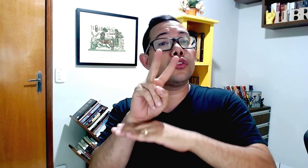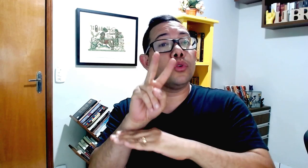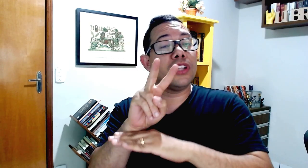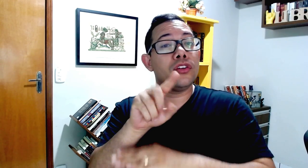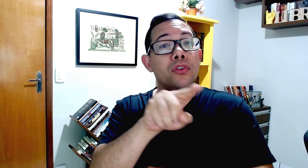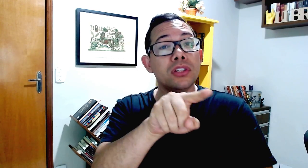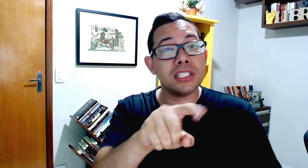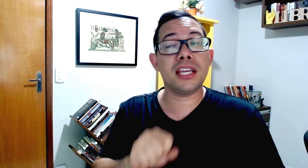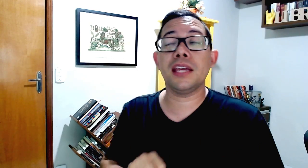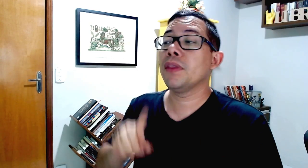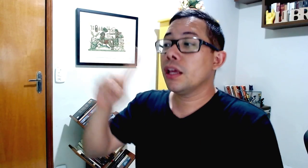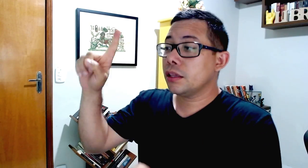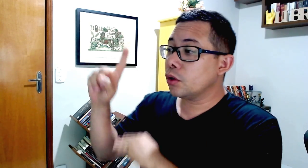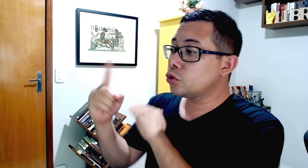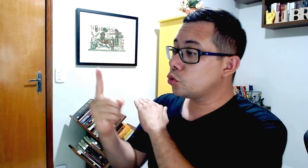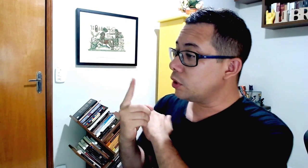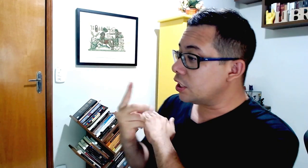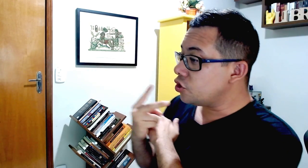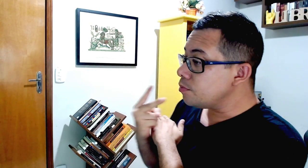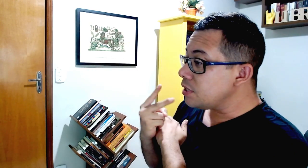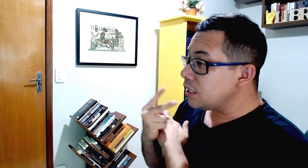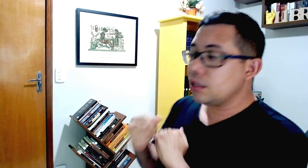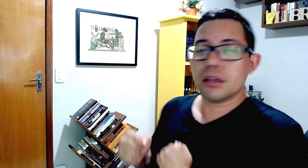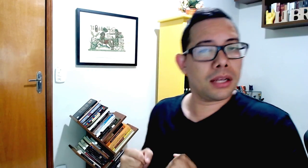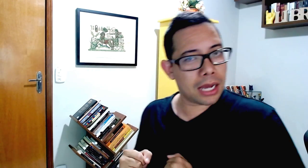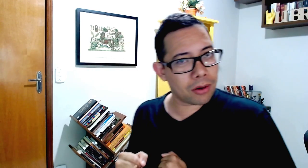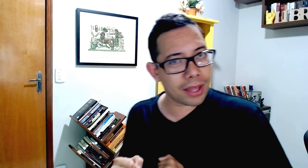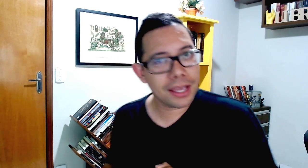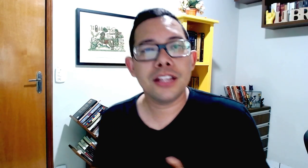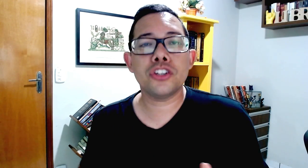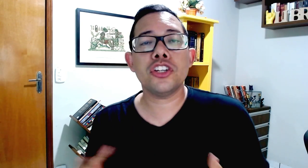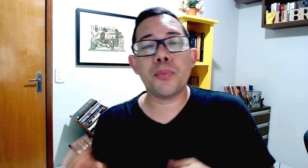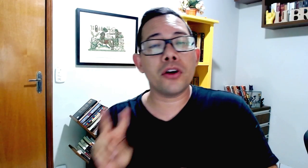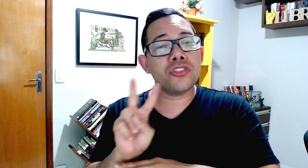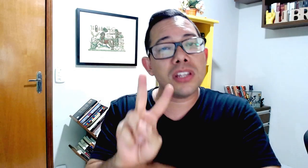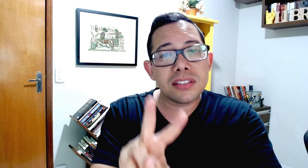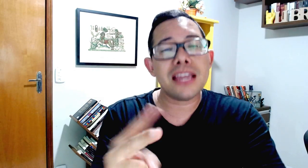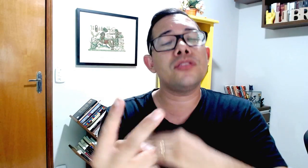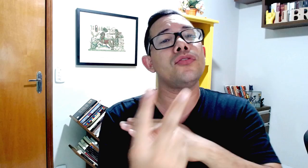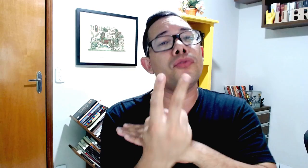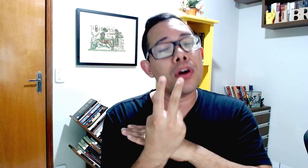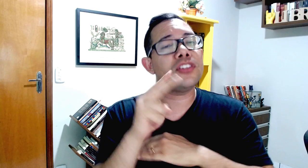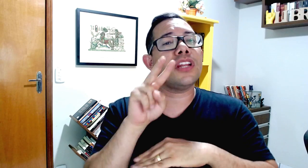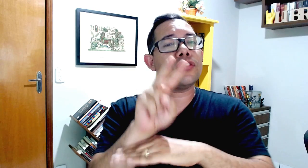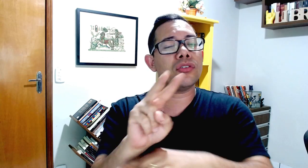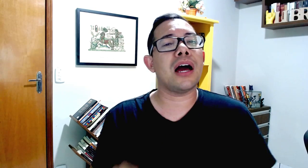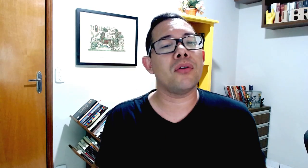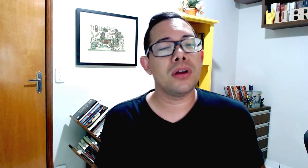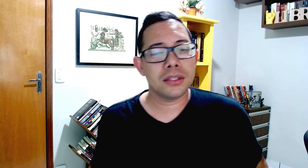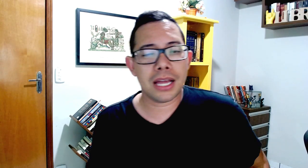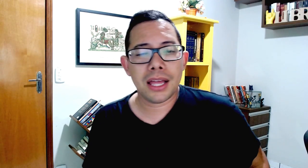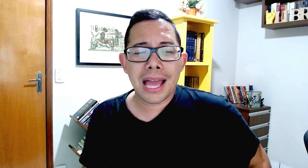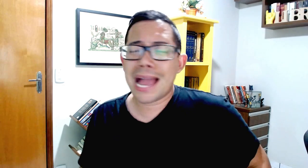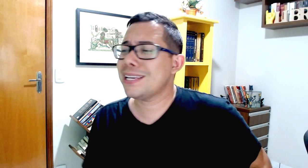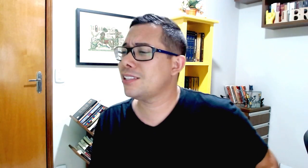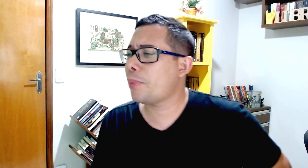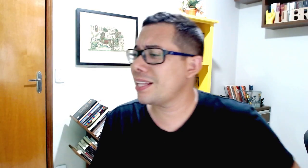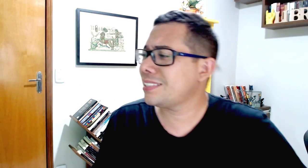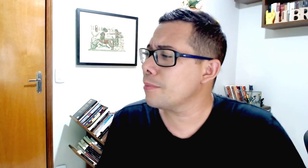Deus cuida de você tem uns cuida de mim pegar o né pra gente pode utilizar é direcional tá aí reaparece